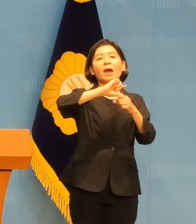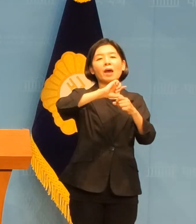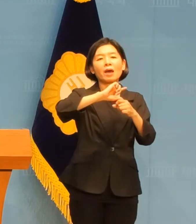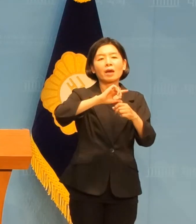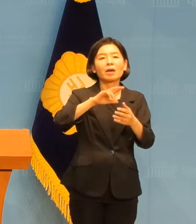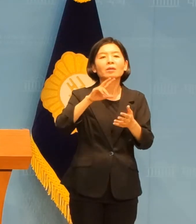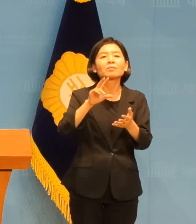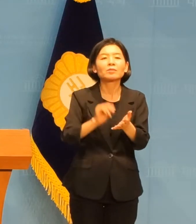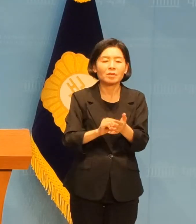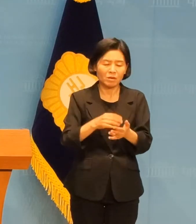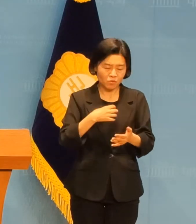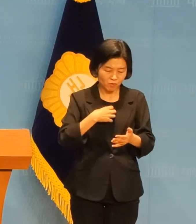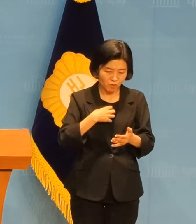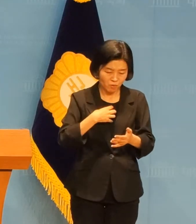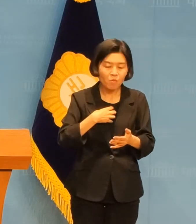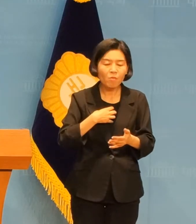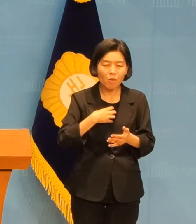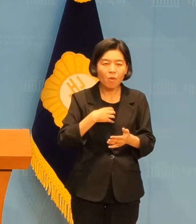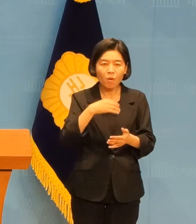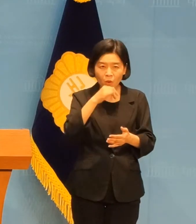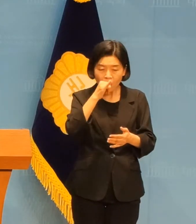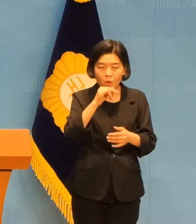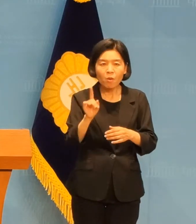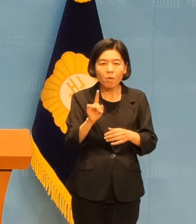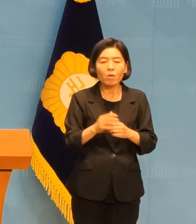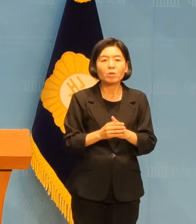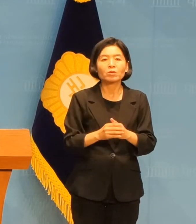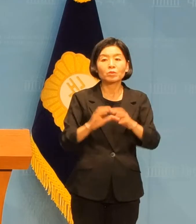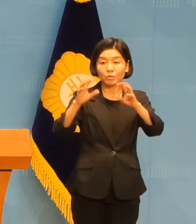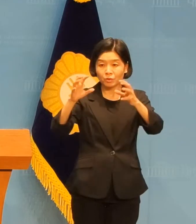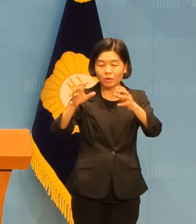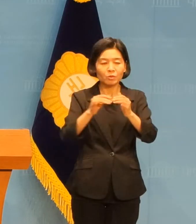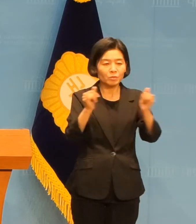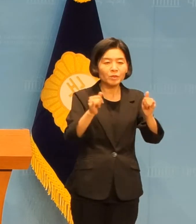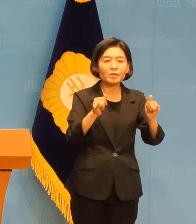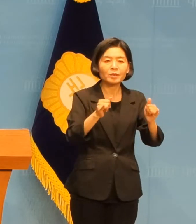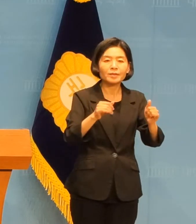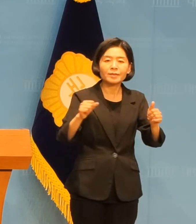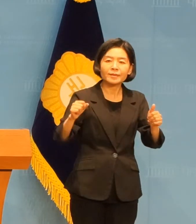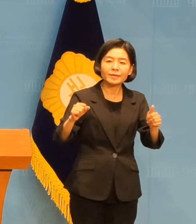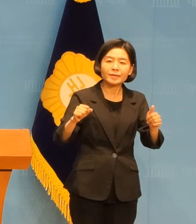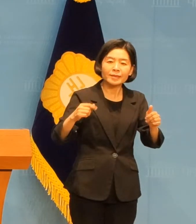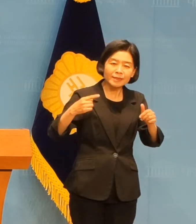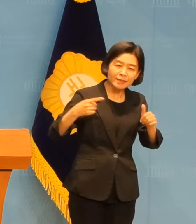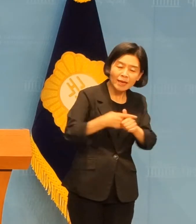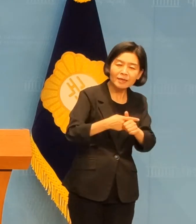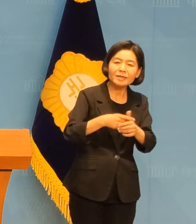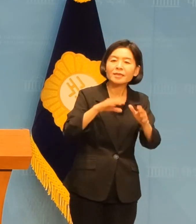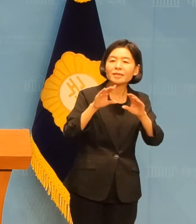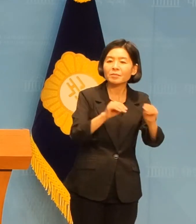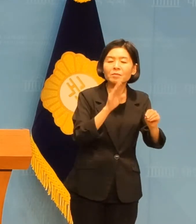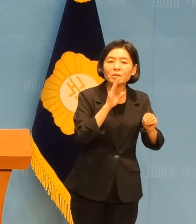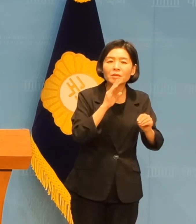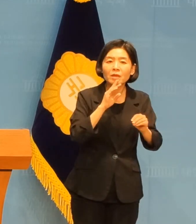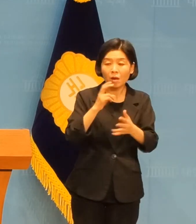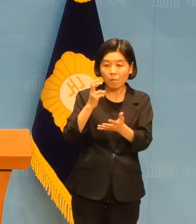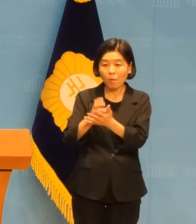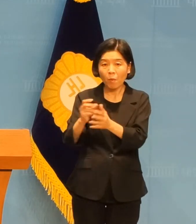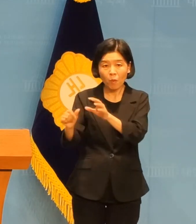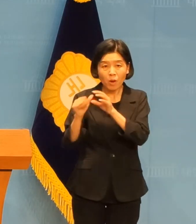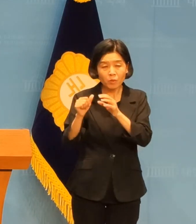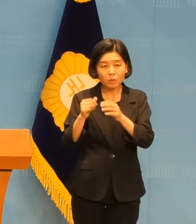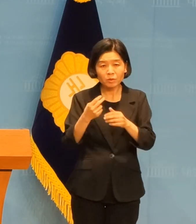여전히 상존합니다. 국가는 국민에게 살인을 금지하면서 스스로는 법의 이름으로 생명을